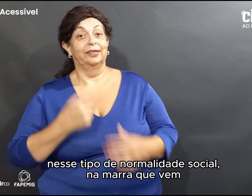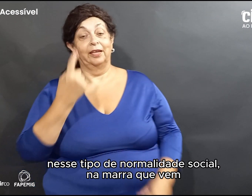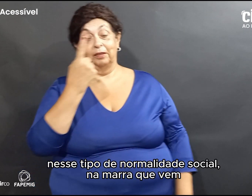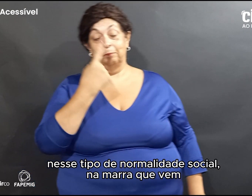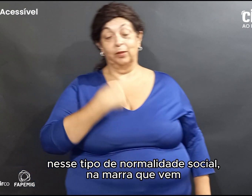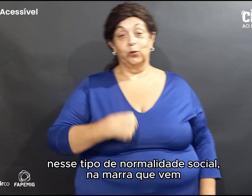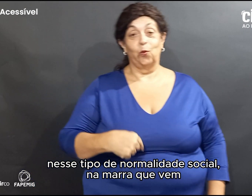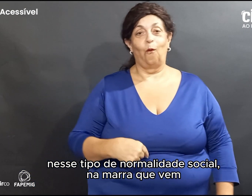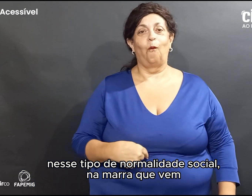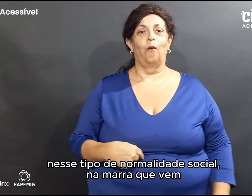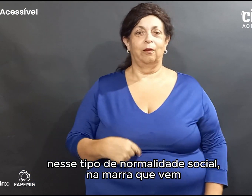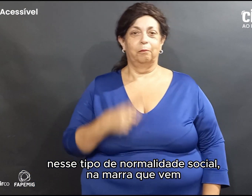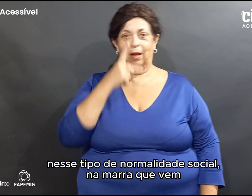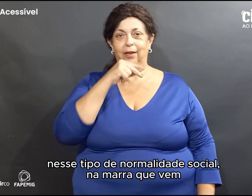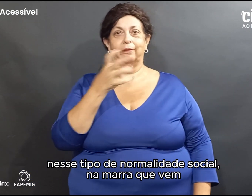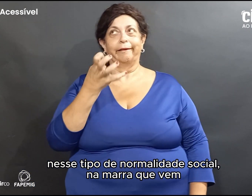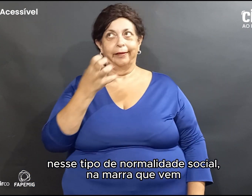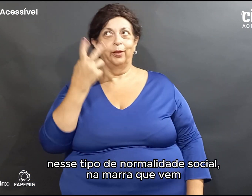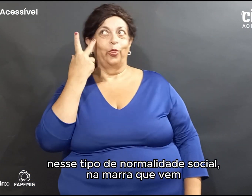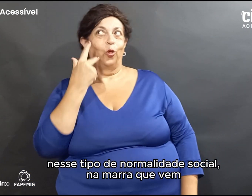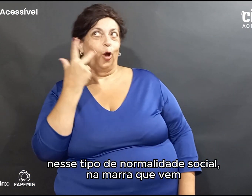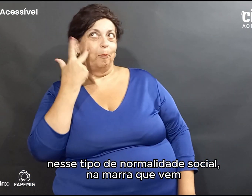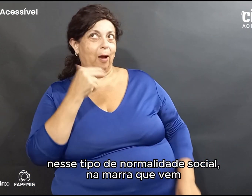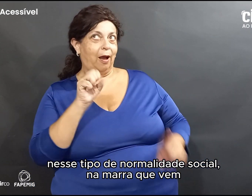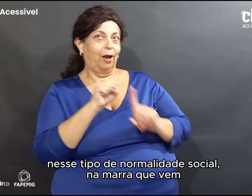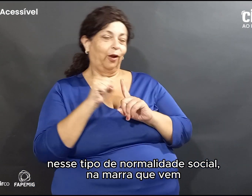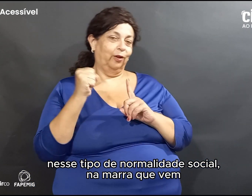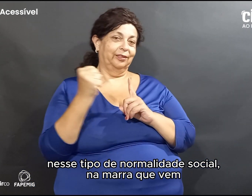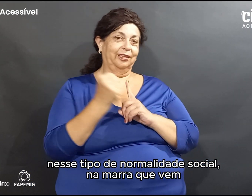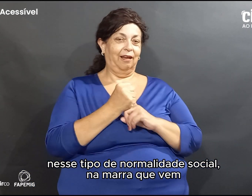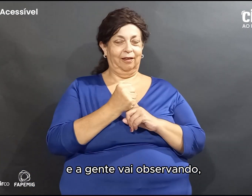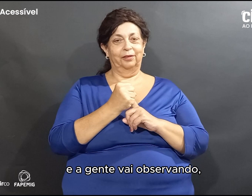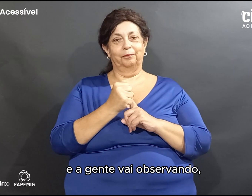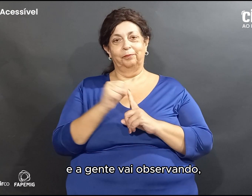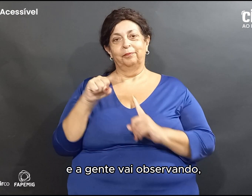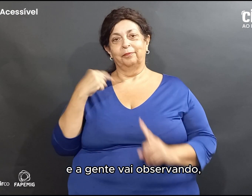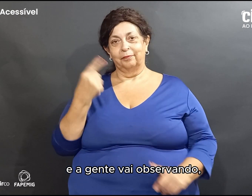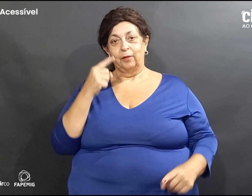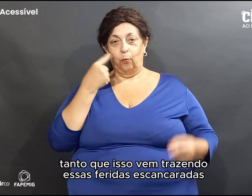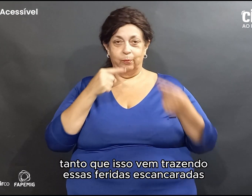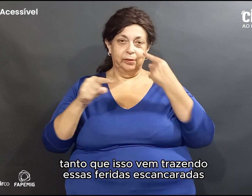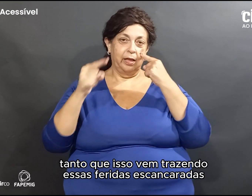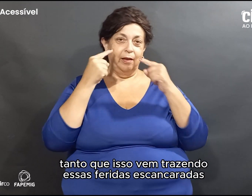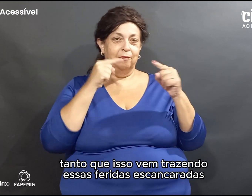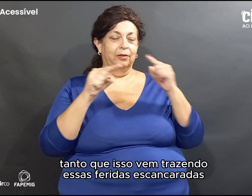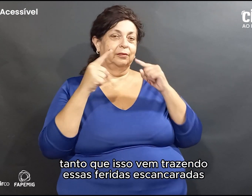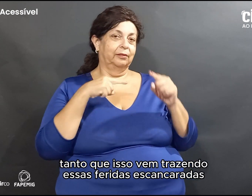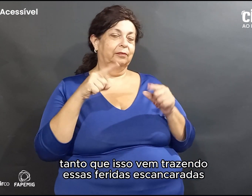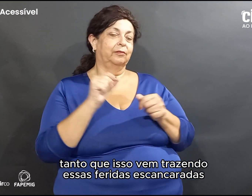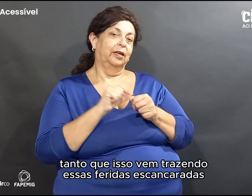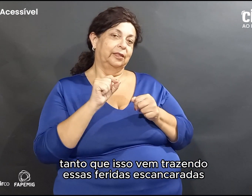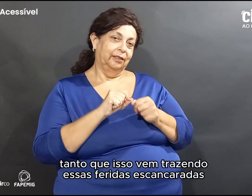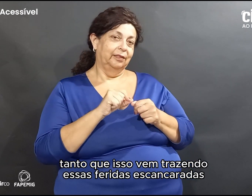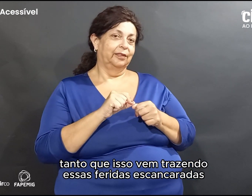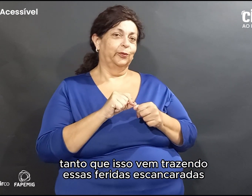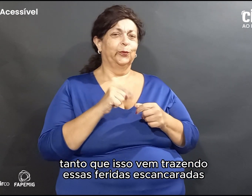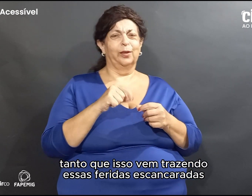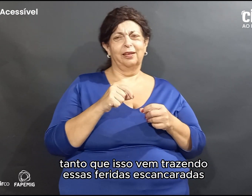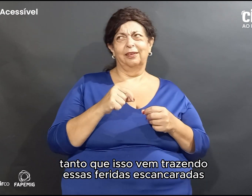nesse tipo de normalidade social na marra que vem, a gente vai observando, tanto que isso vem trazendo essas feridas